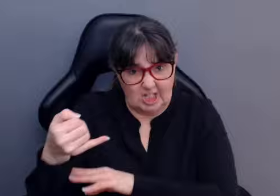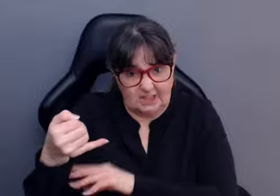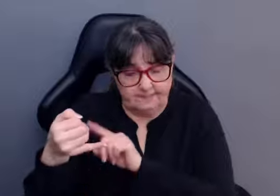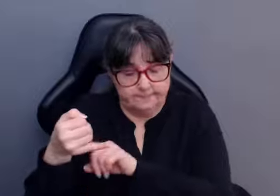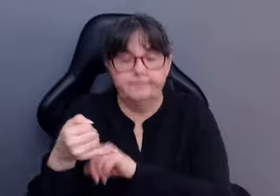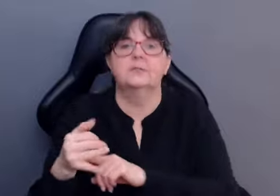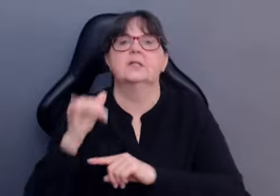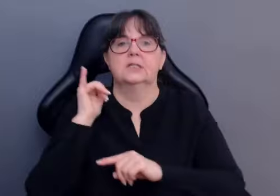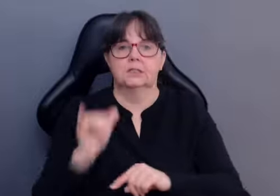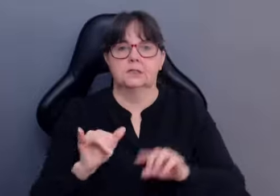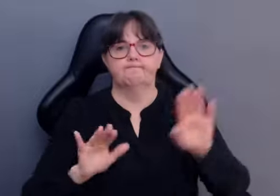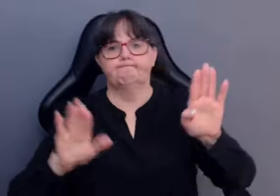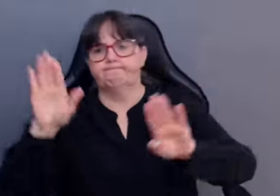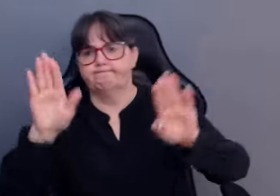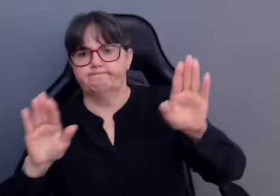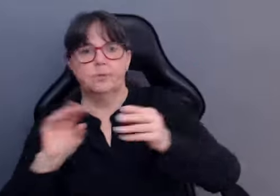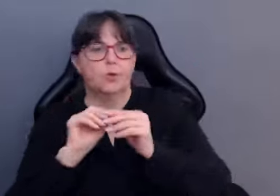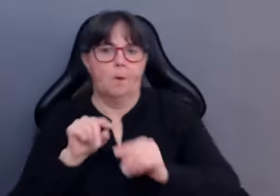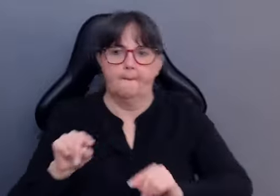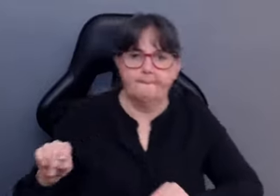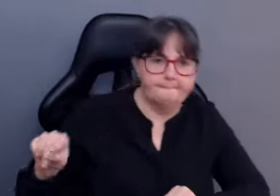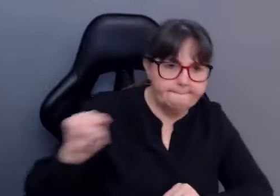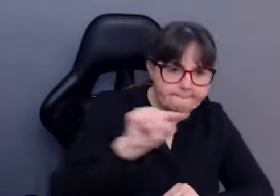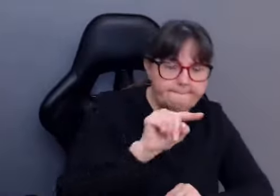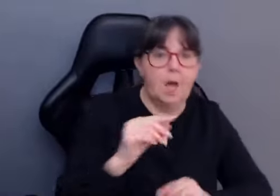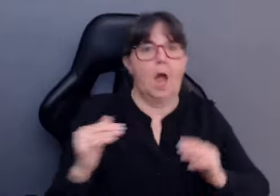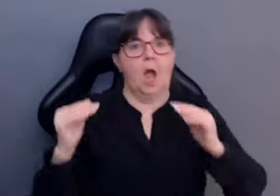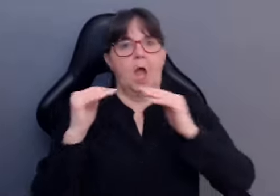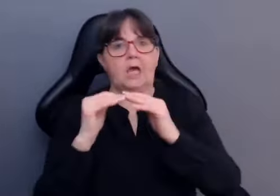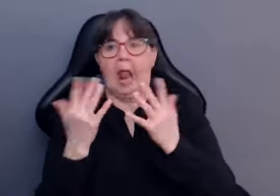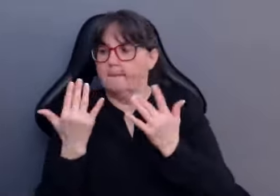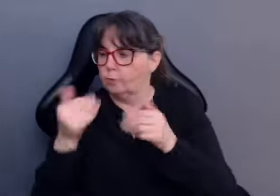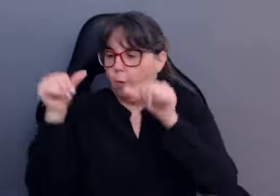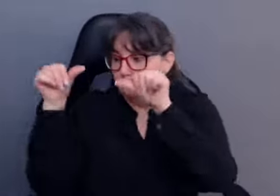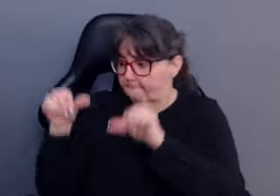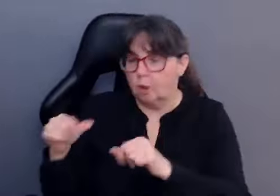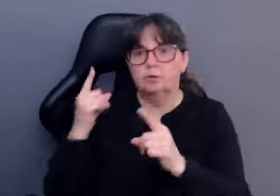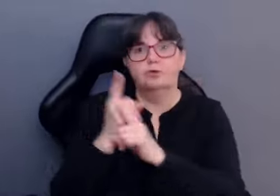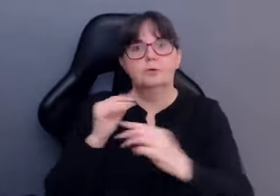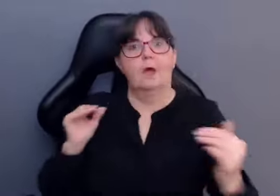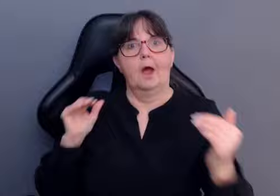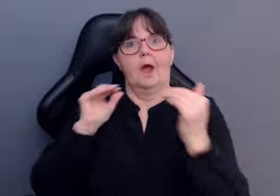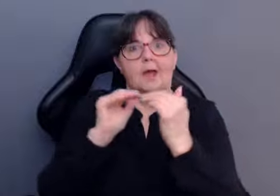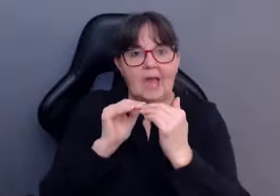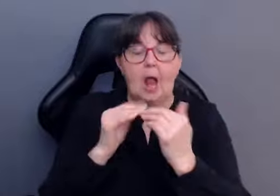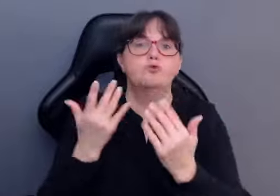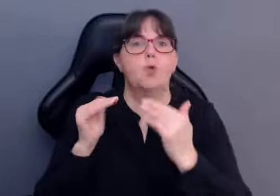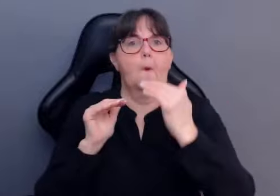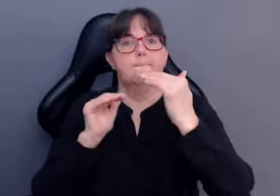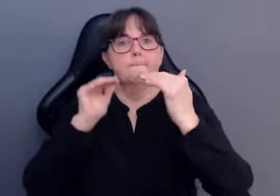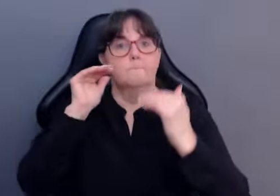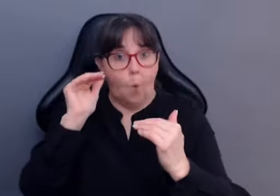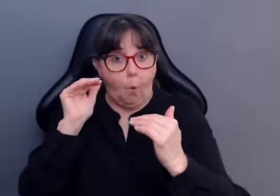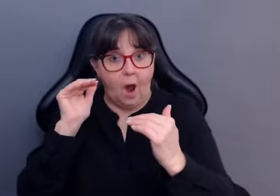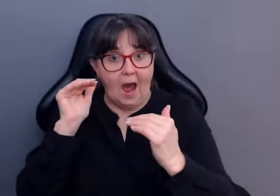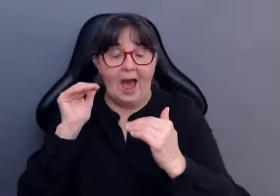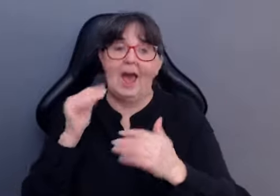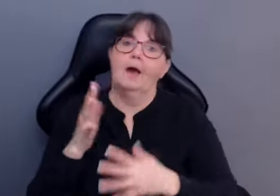acceptent d'être mis en candidature est égal ou inférieur au nombre de postes en élection et que